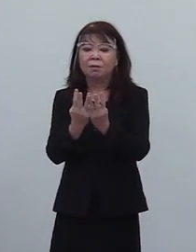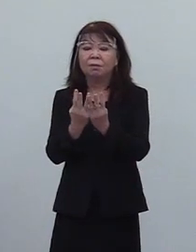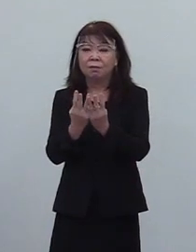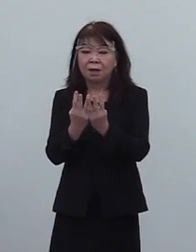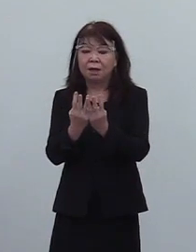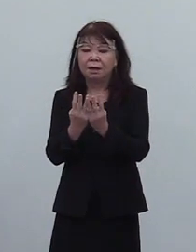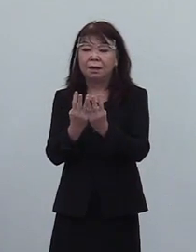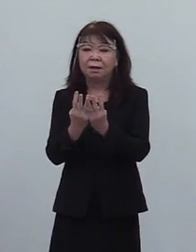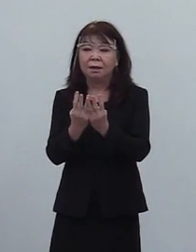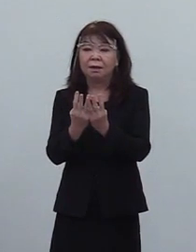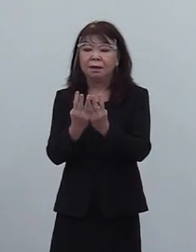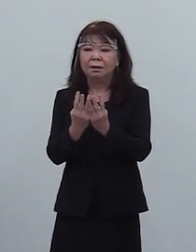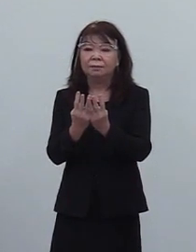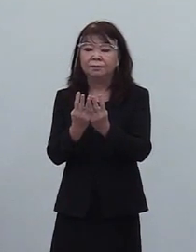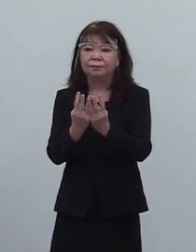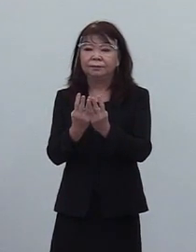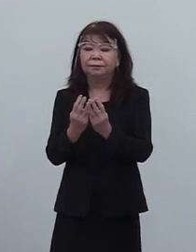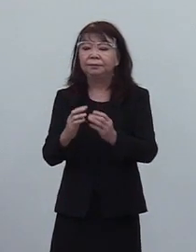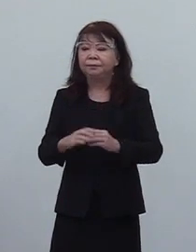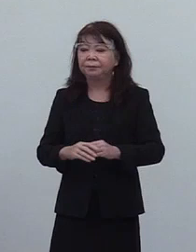ね、